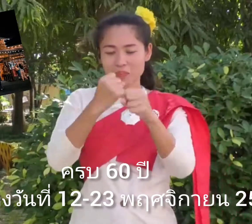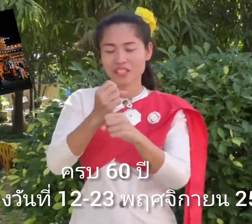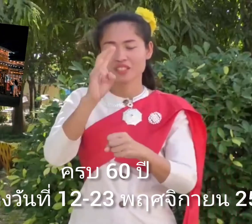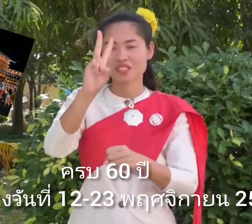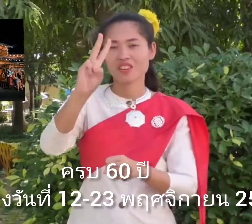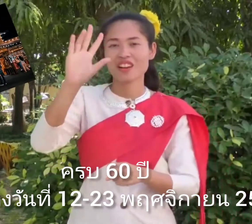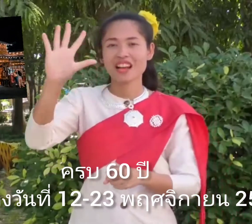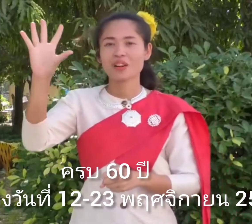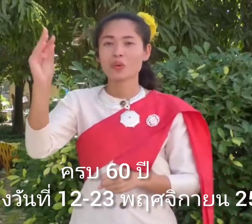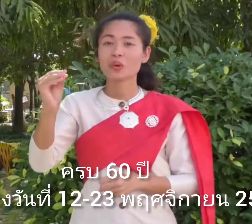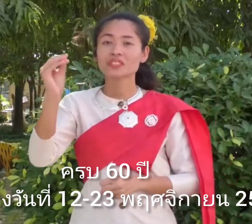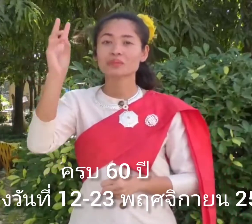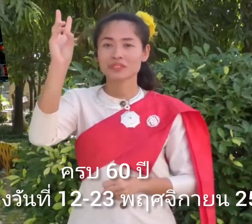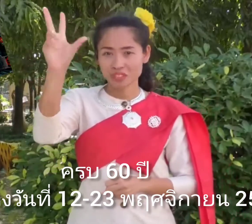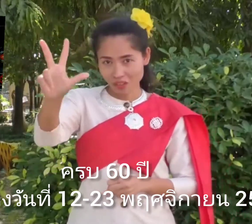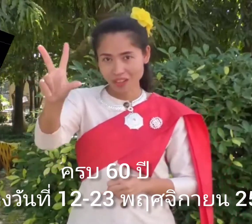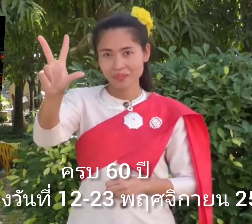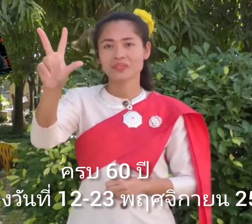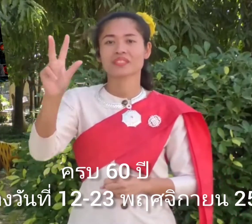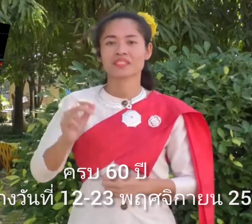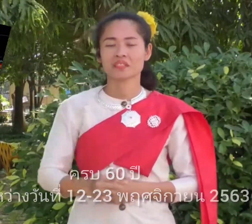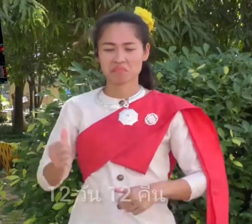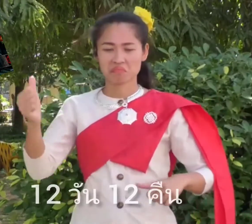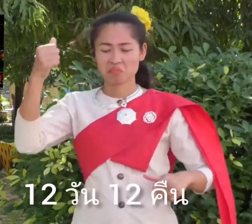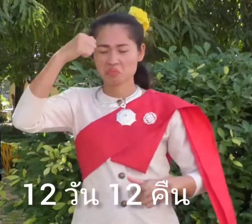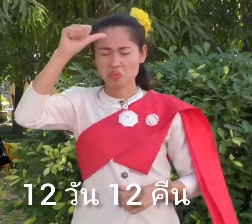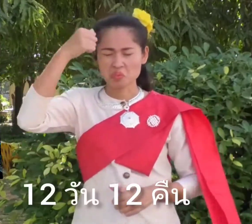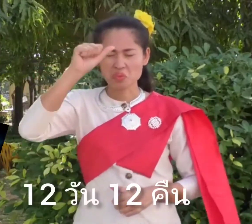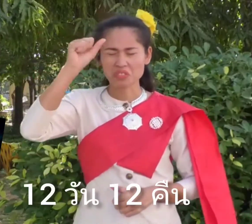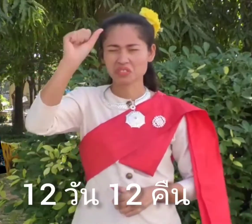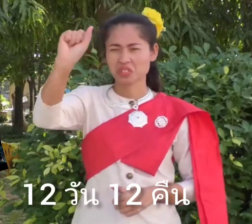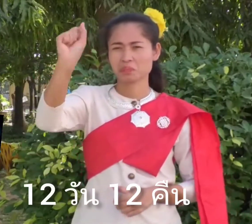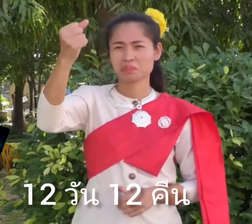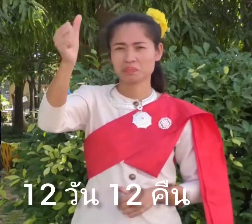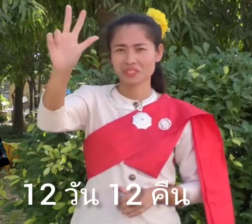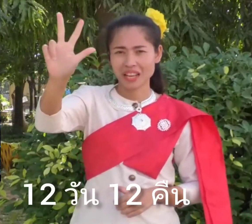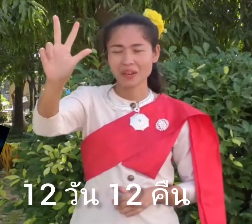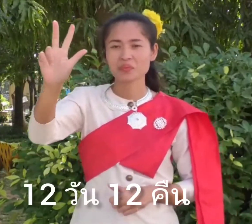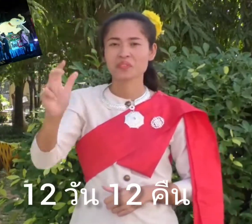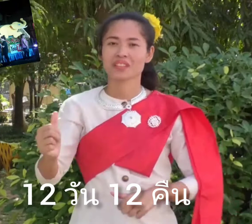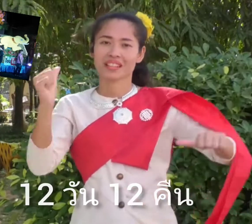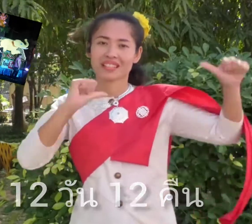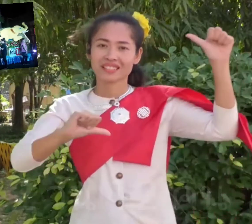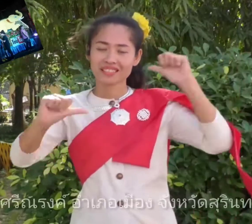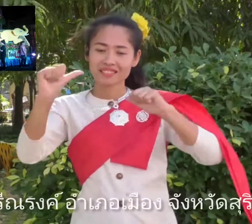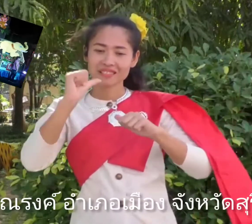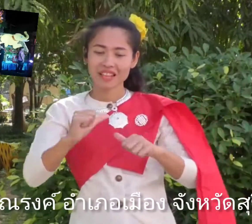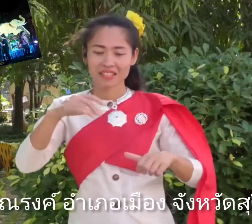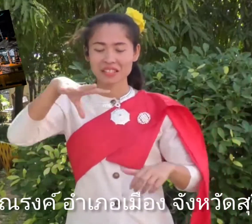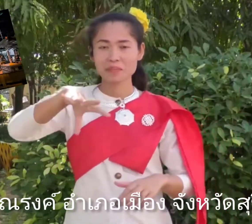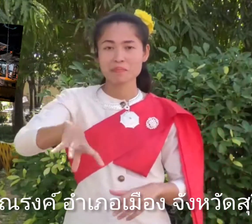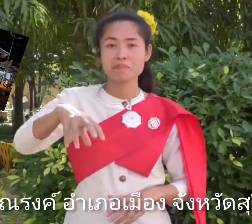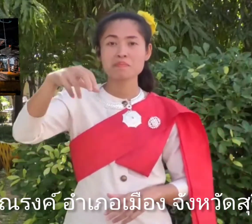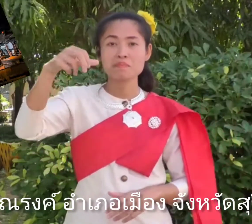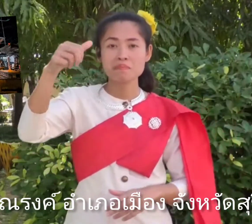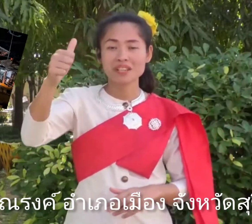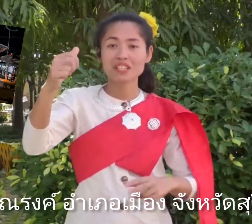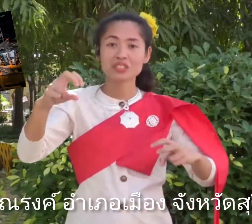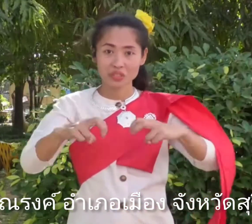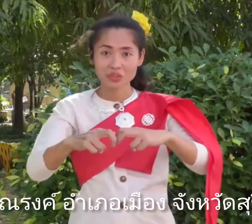น2563 12วัน12คืนที่สนามศรีนรงค์อำเภอเมืองจังหวัดสุรินทร์